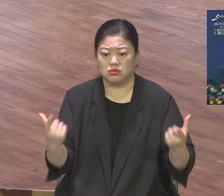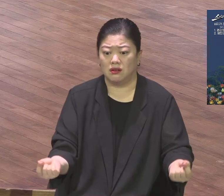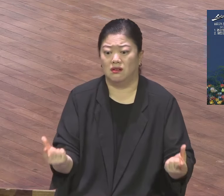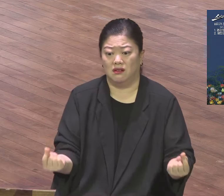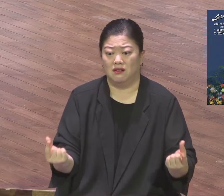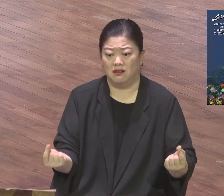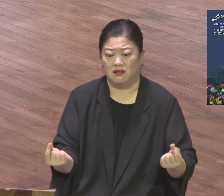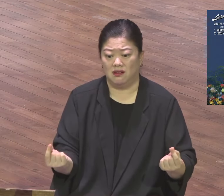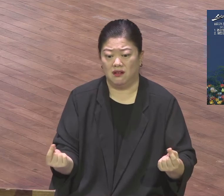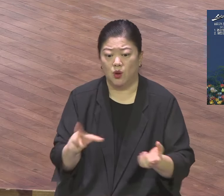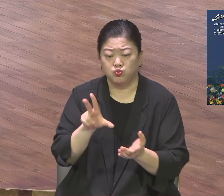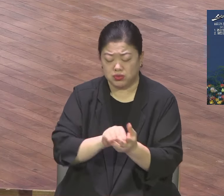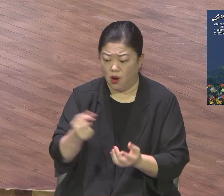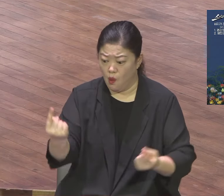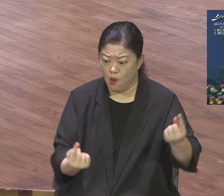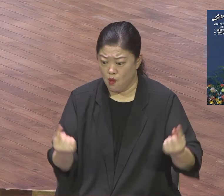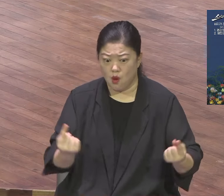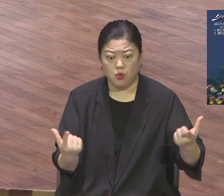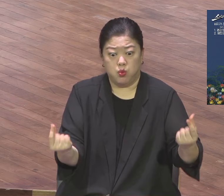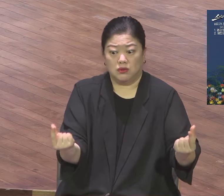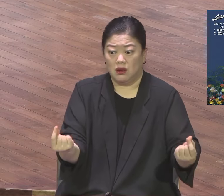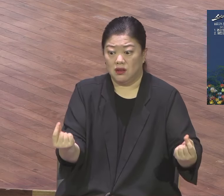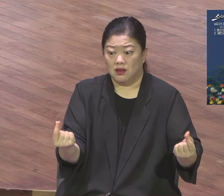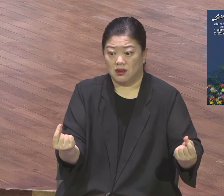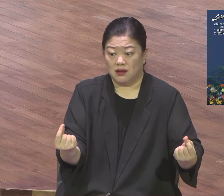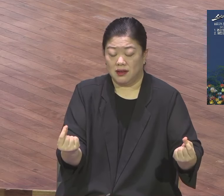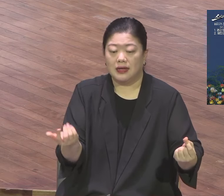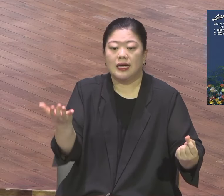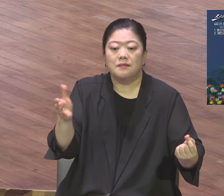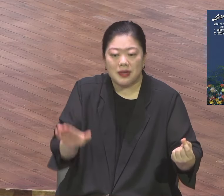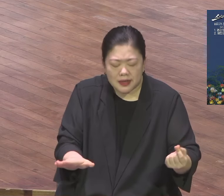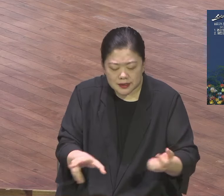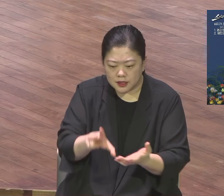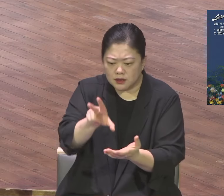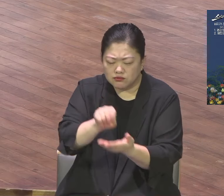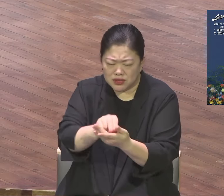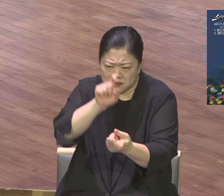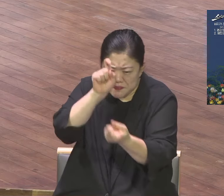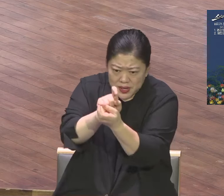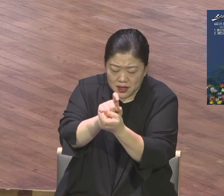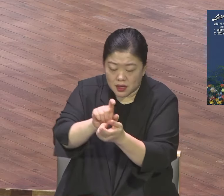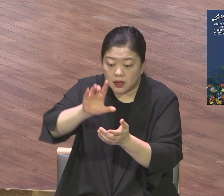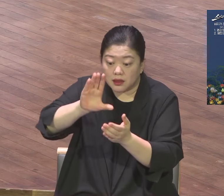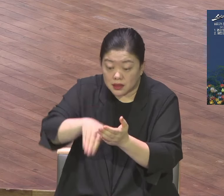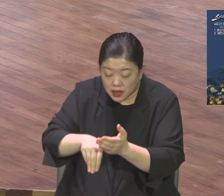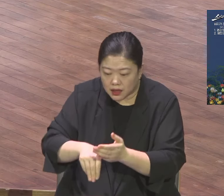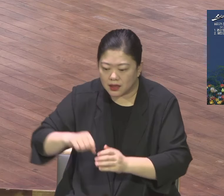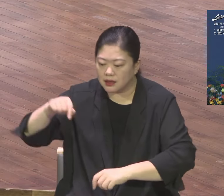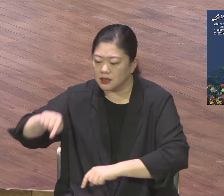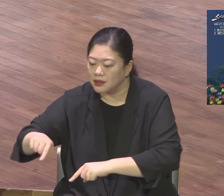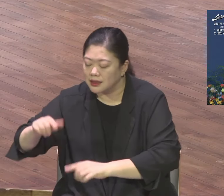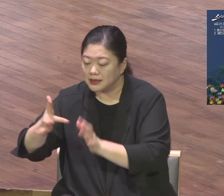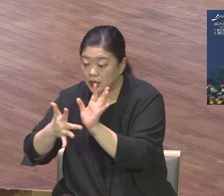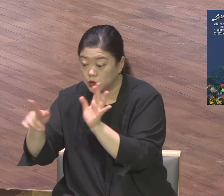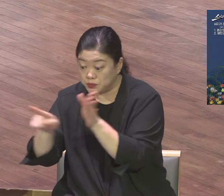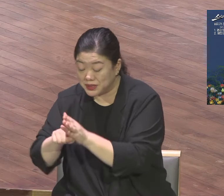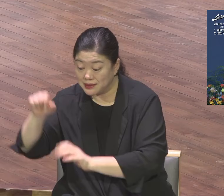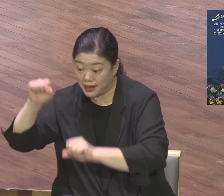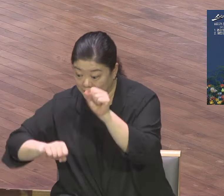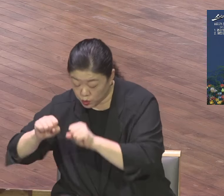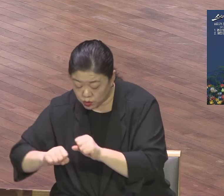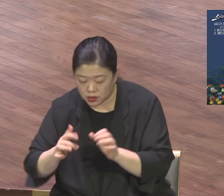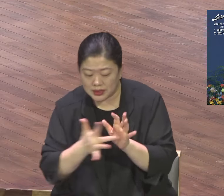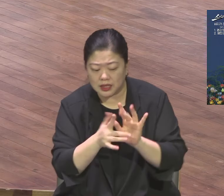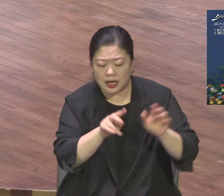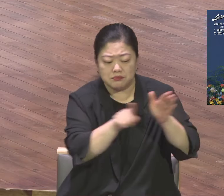계속해서 문제가 옵니다. 그러나 이 문제가 오지만은 하나님의 완벽한 인도와